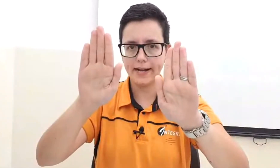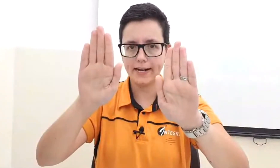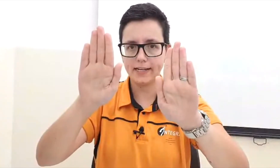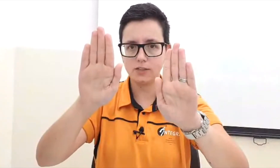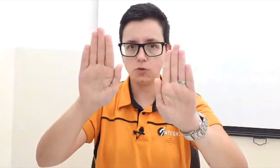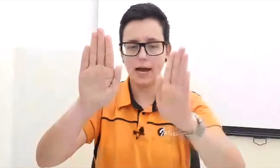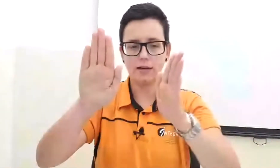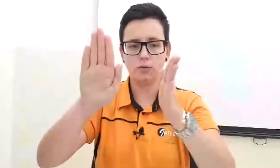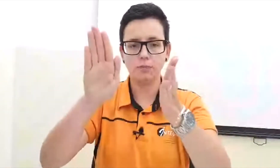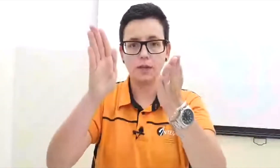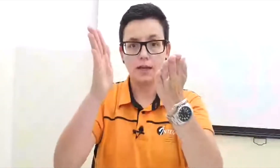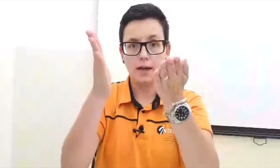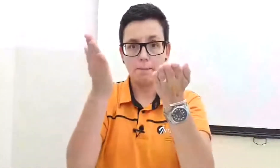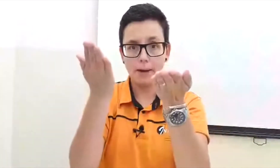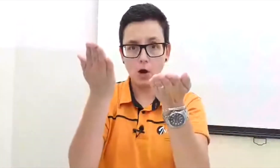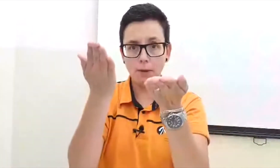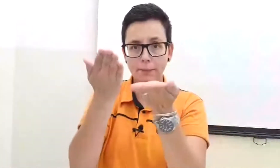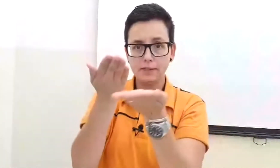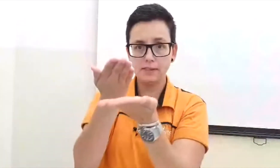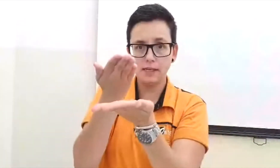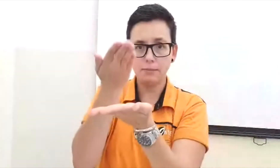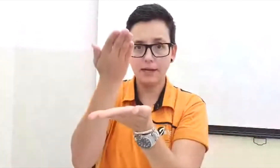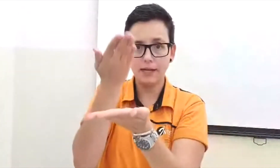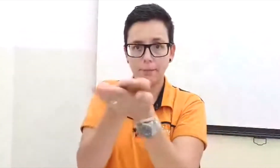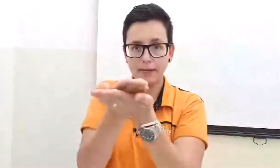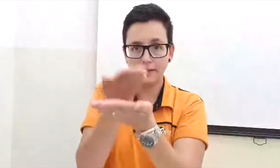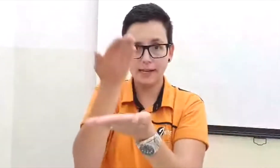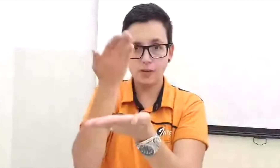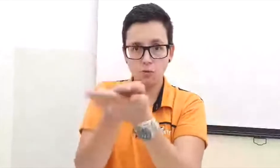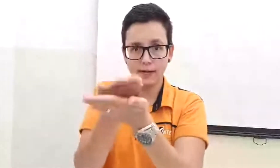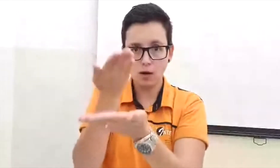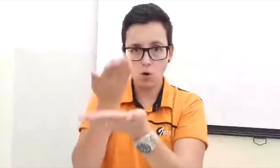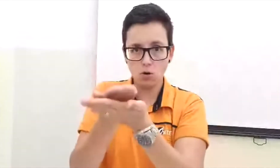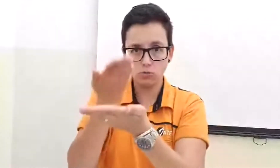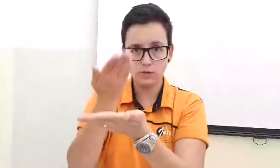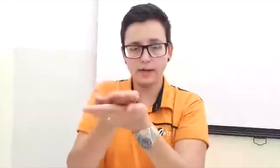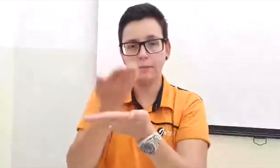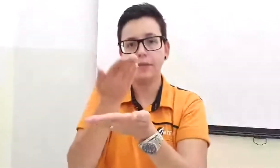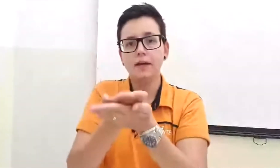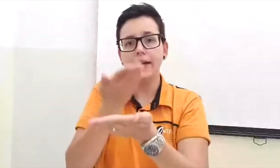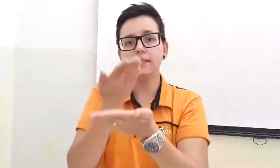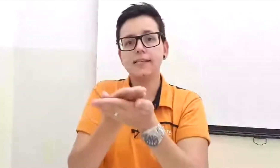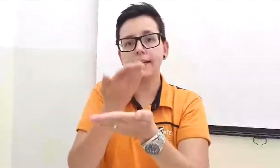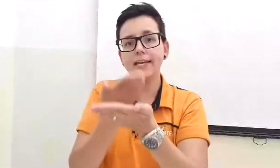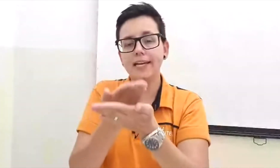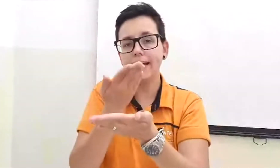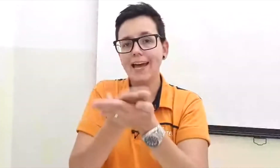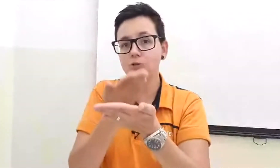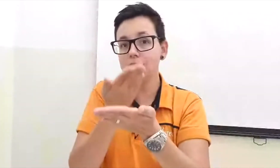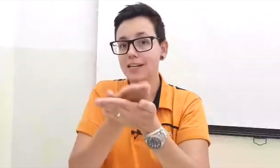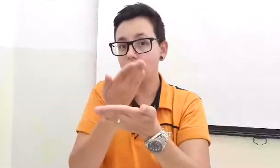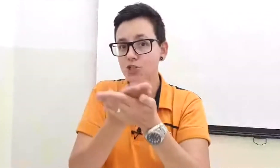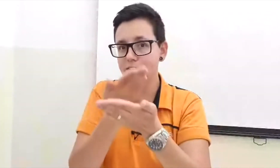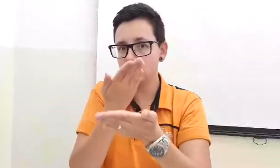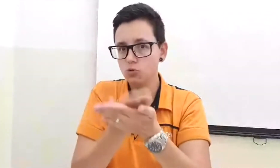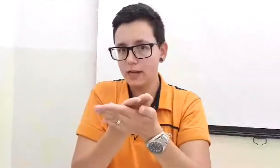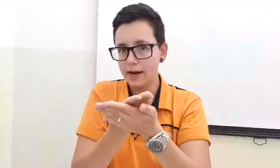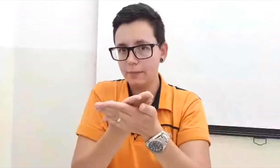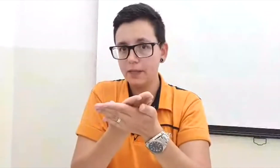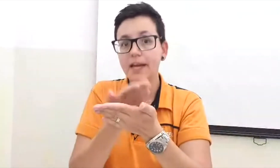aqui do lado, palma para cima e bater uma na outra, esse aqui é o sinal de estudar.